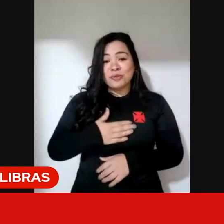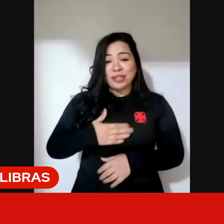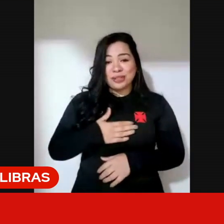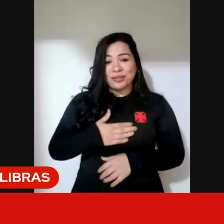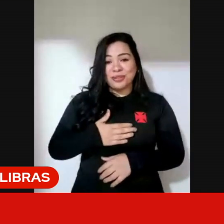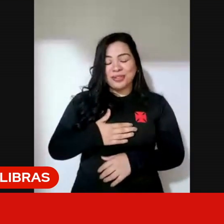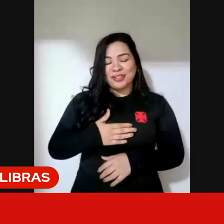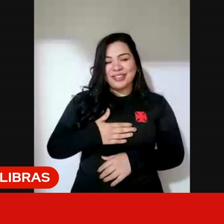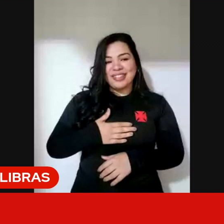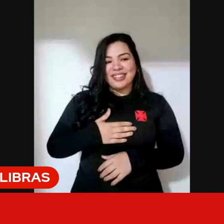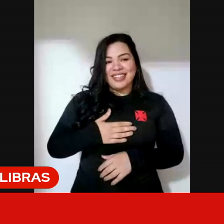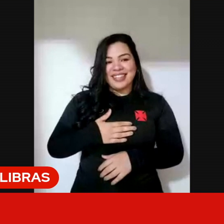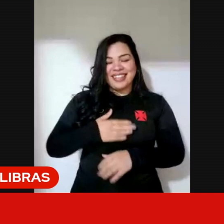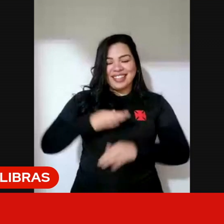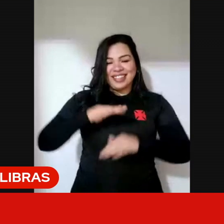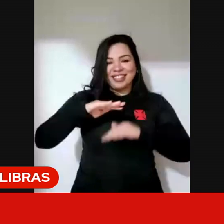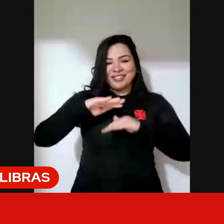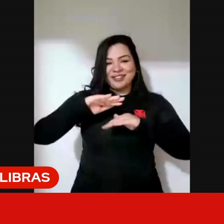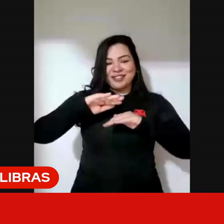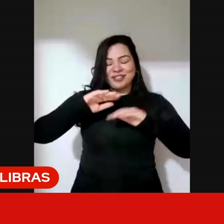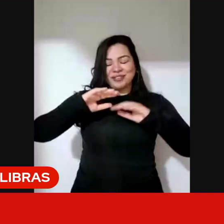Gosto muito